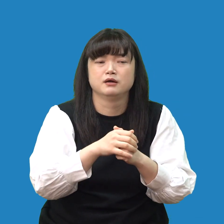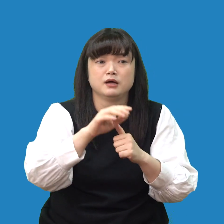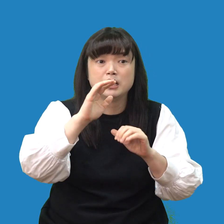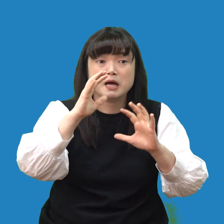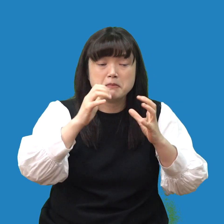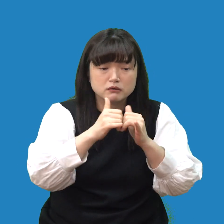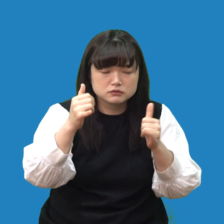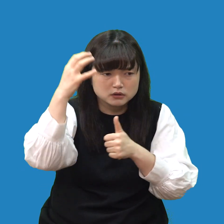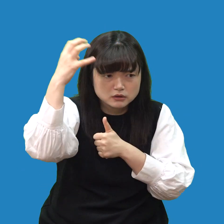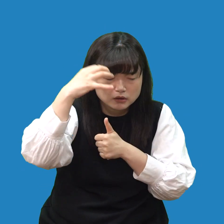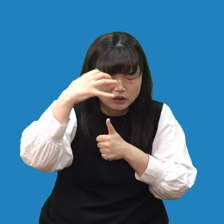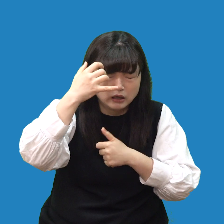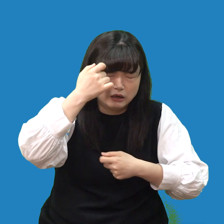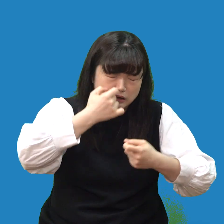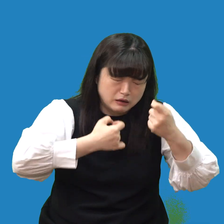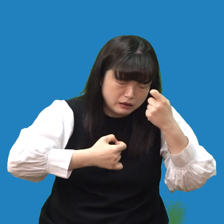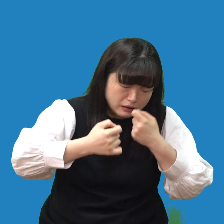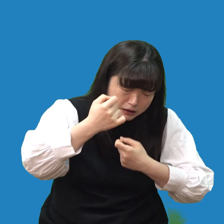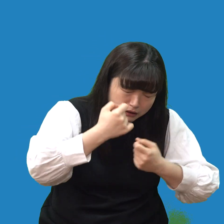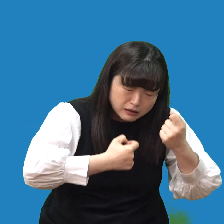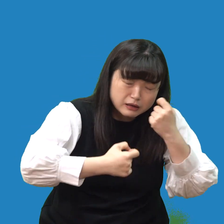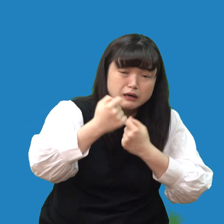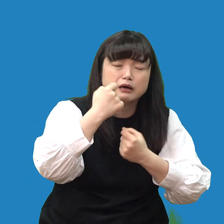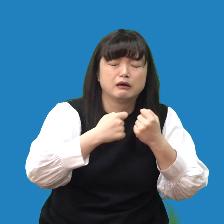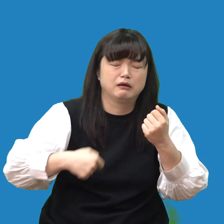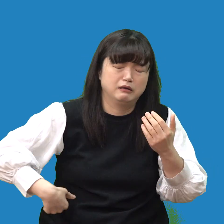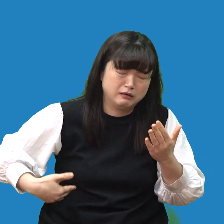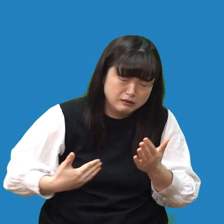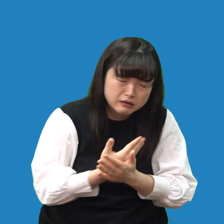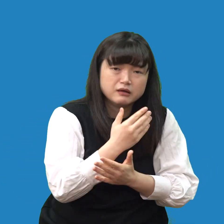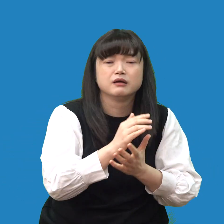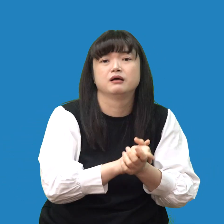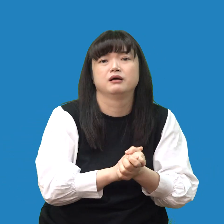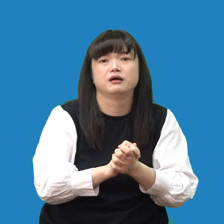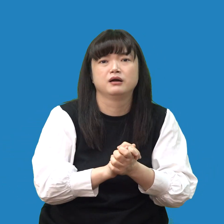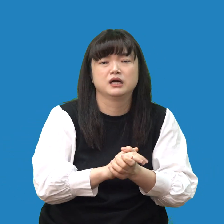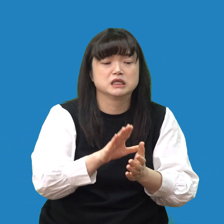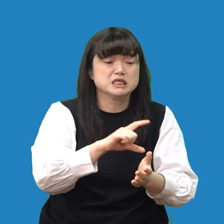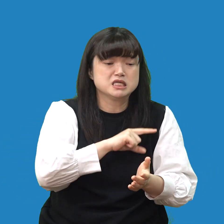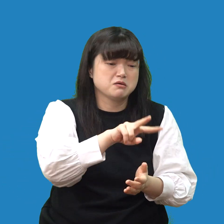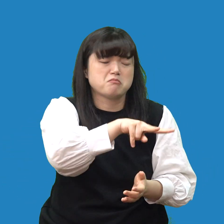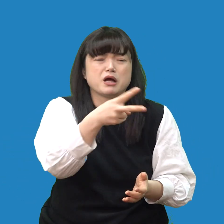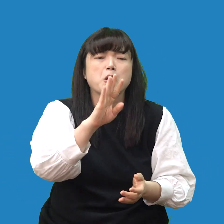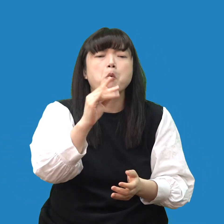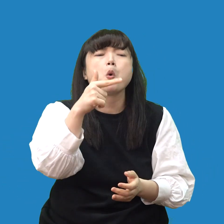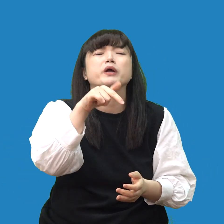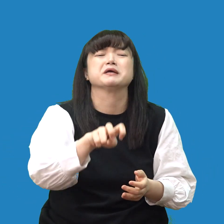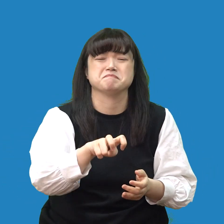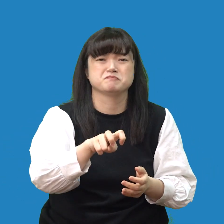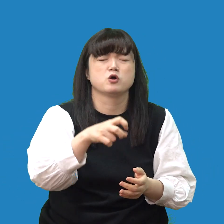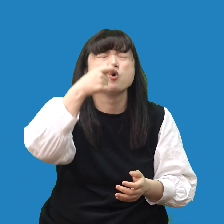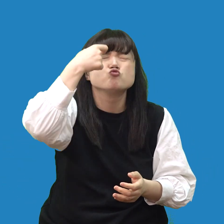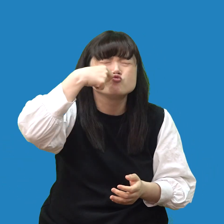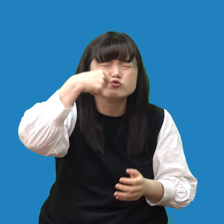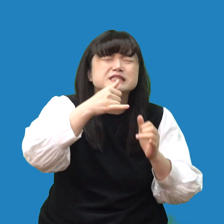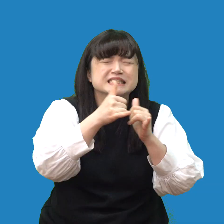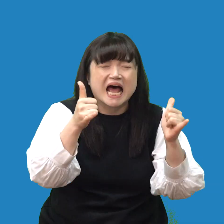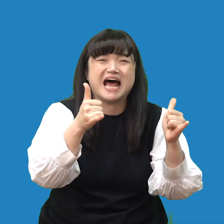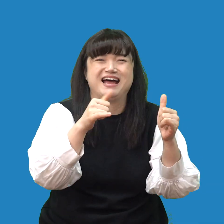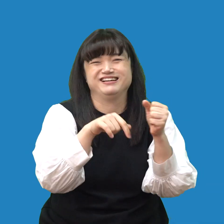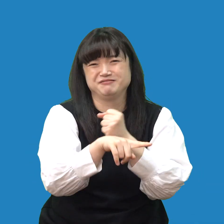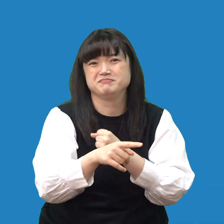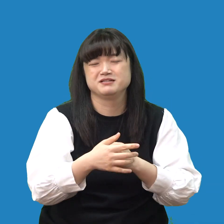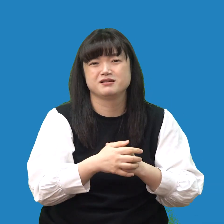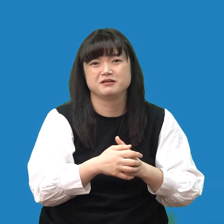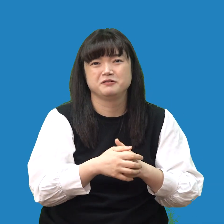백성들이 책망을 받고 통곡합니다. 얼마나 울었던지 그곳 지명이 바뀌었습니다. 보김, 우는 자들이라는